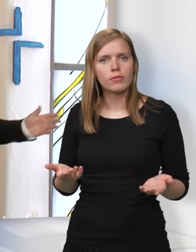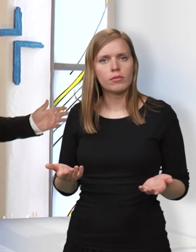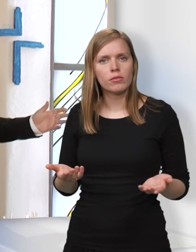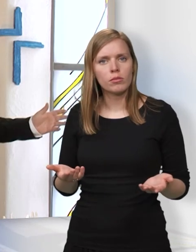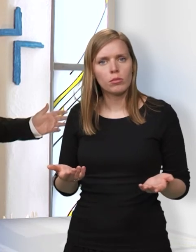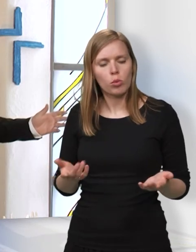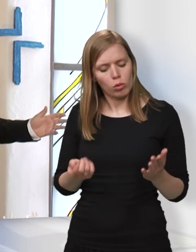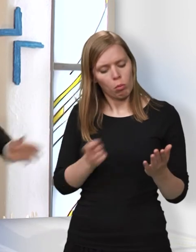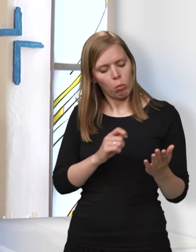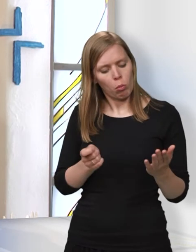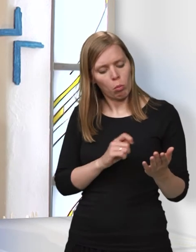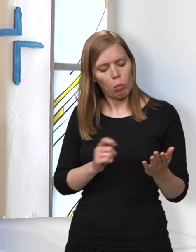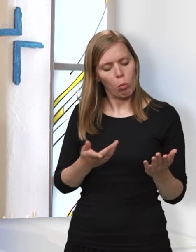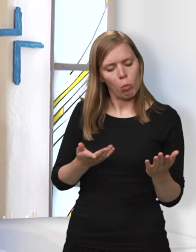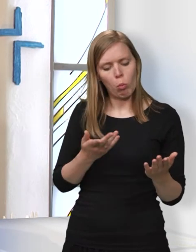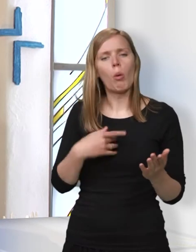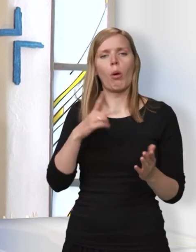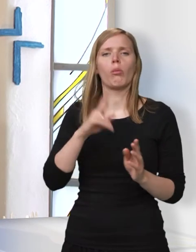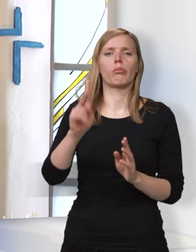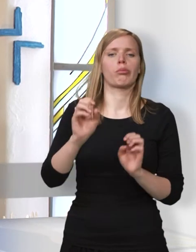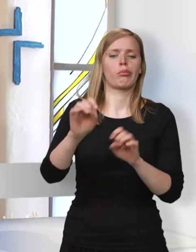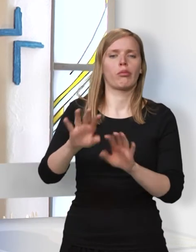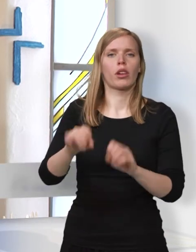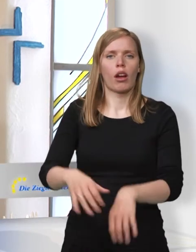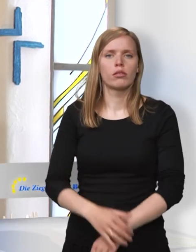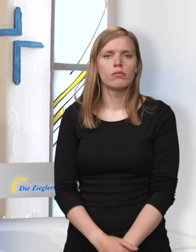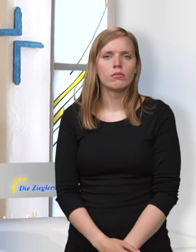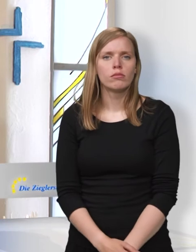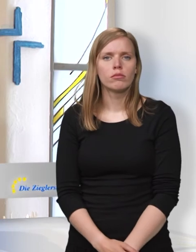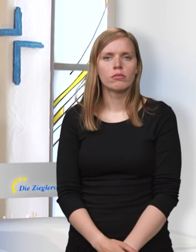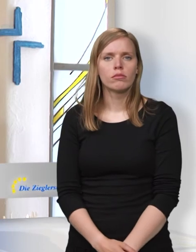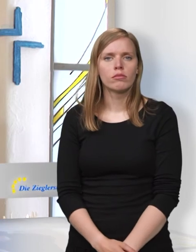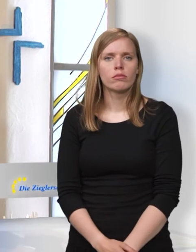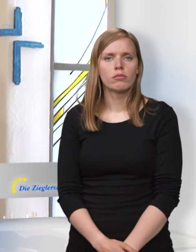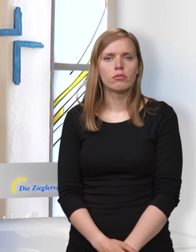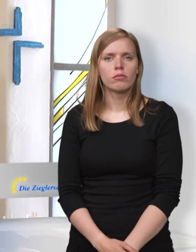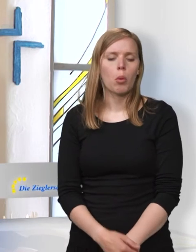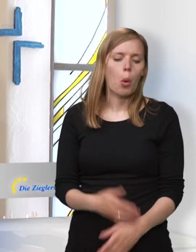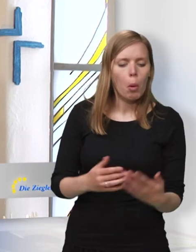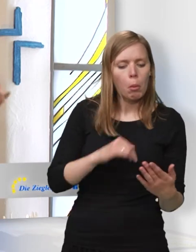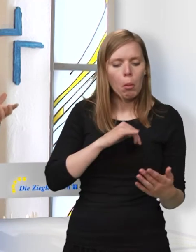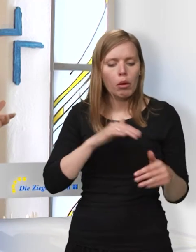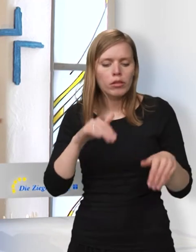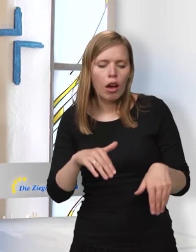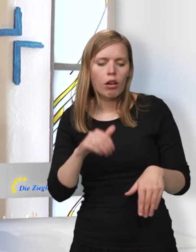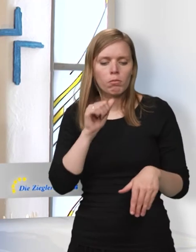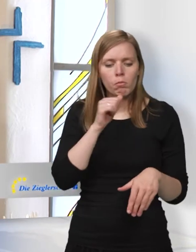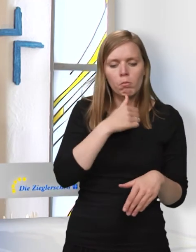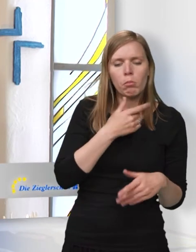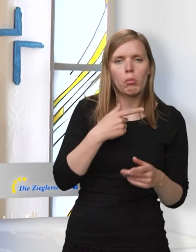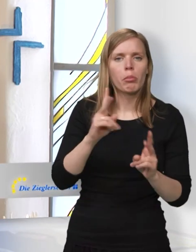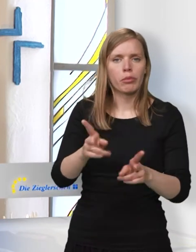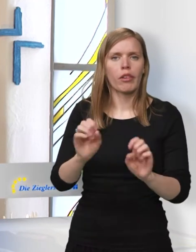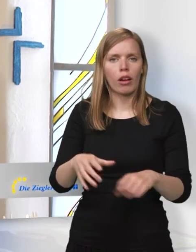es wieder zur Seite legen. Je nachdem, ob es einen interessiert oder nicht. Wenn man es nicht haben